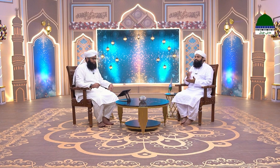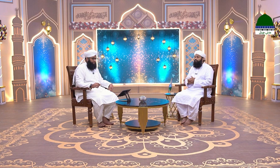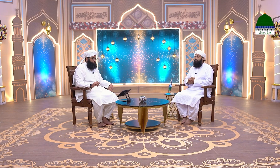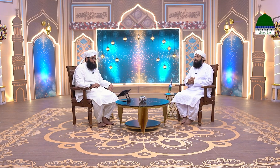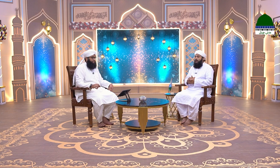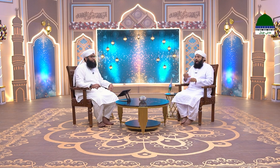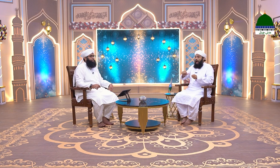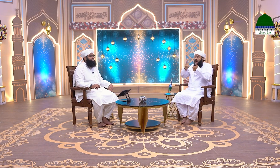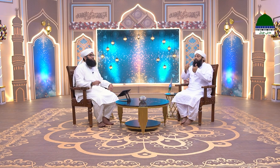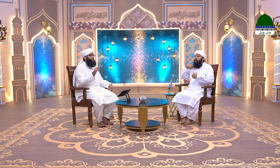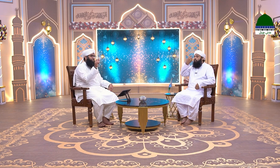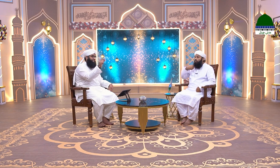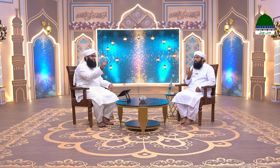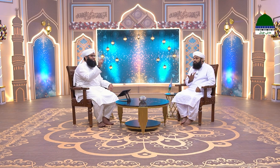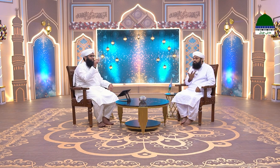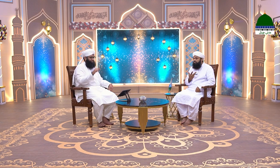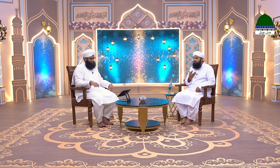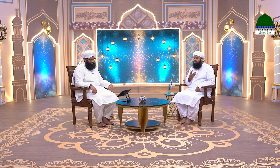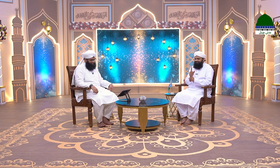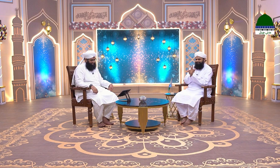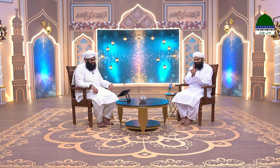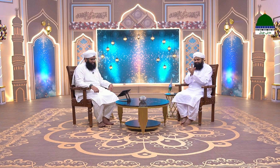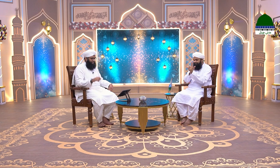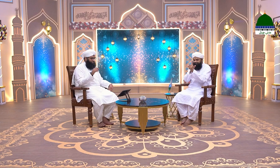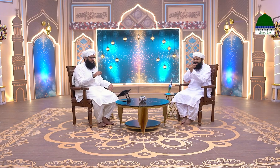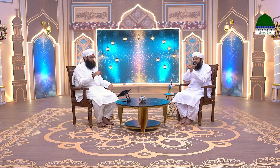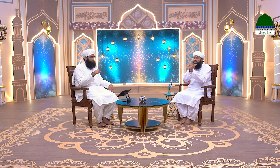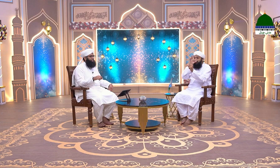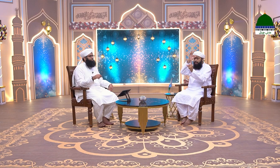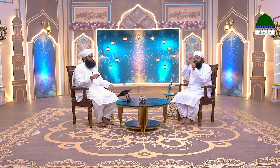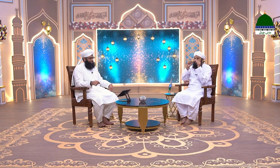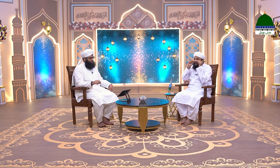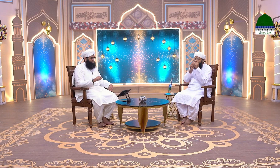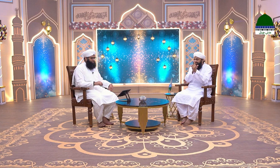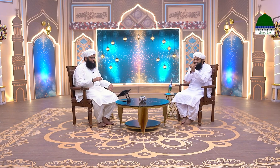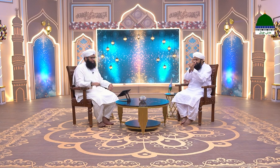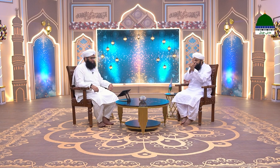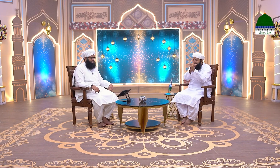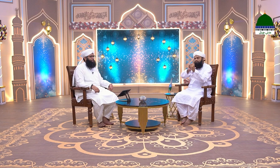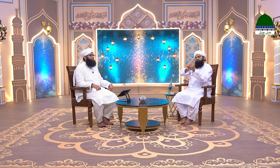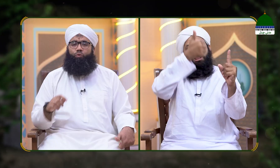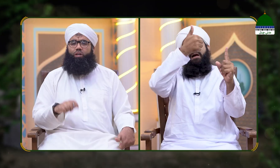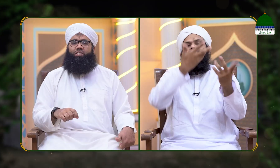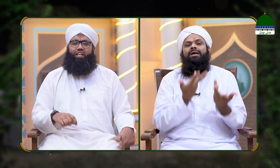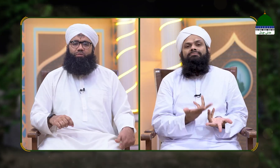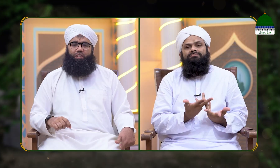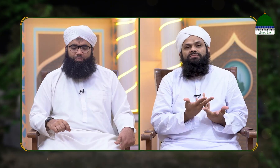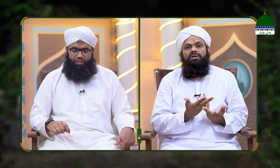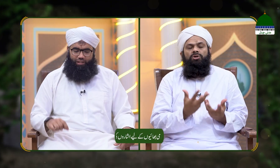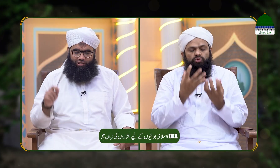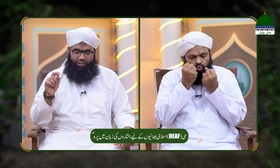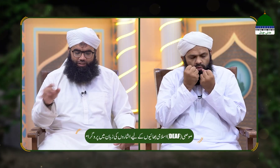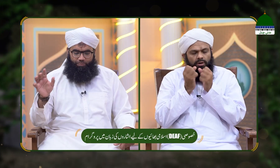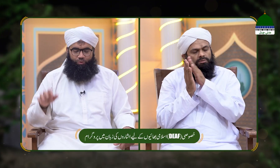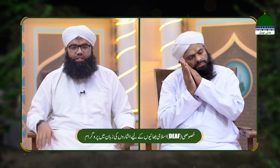کامیاب زندگی وہی ہے جو ان کے نقش قدم پر ہو۔ اگر ہمارا جینا، مرنا، سونا، جاگنا حضور علیہ الصلوۃ والسلام